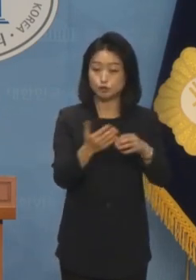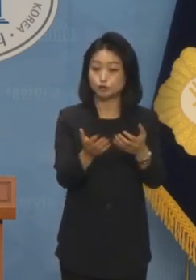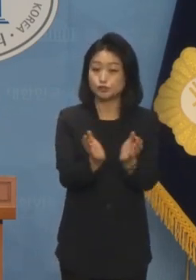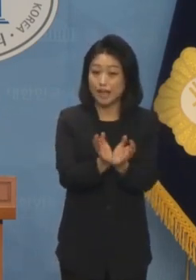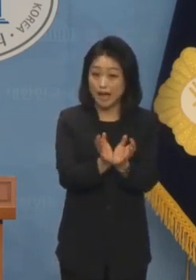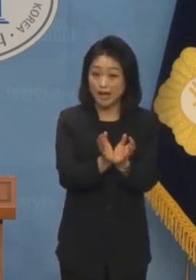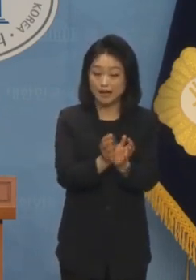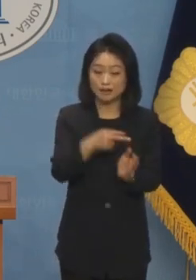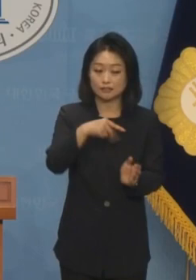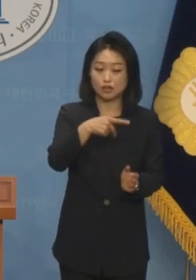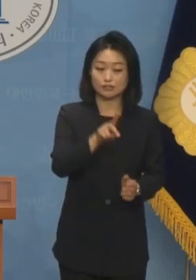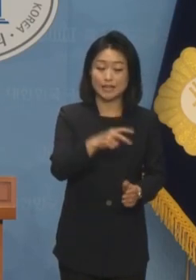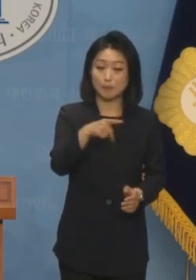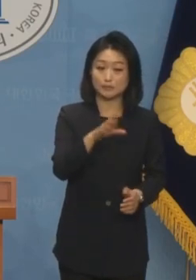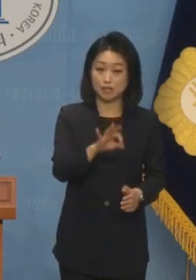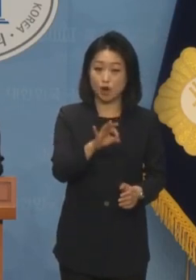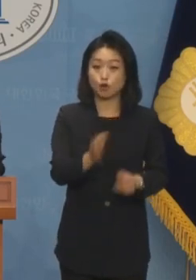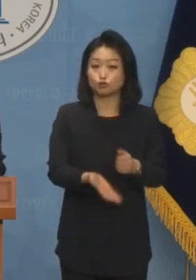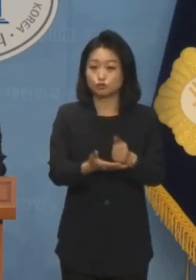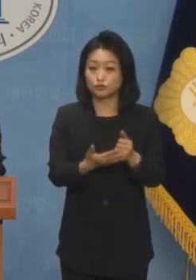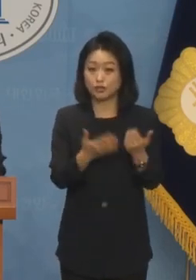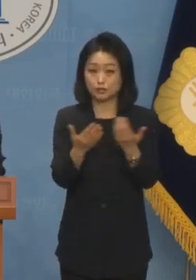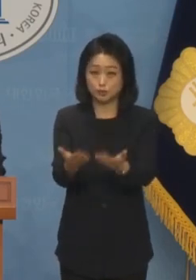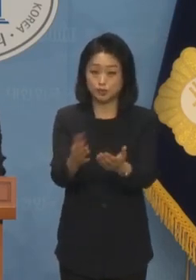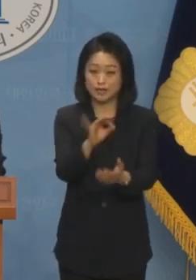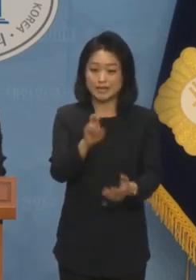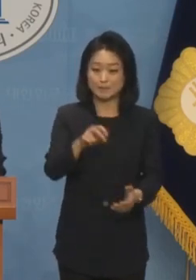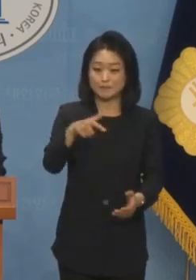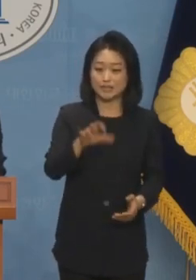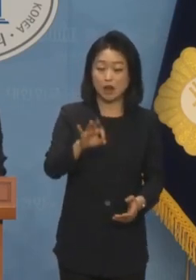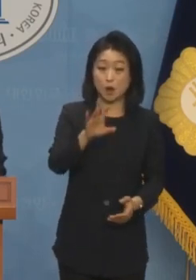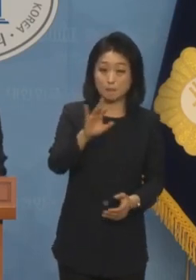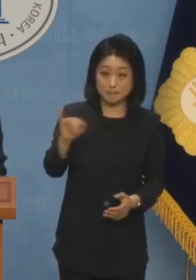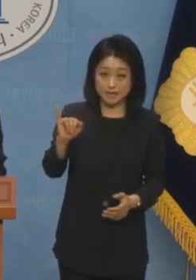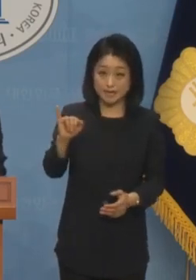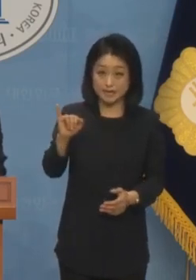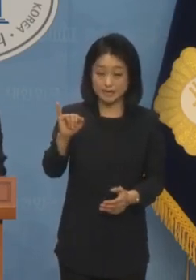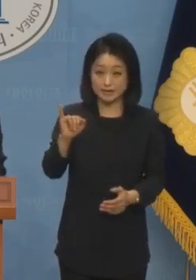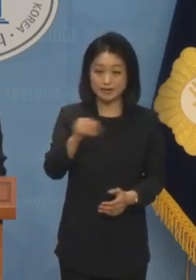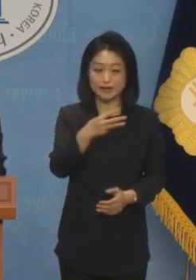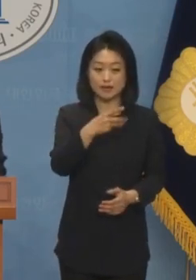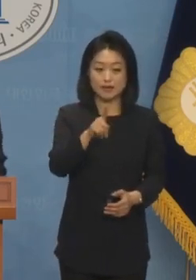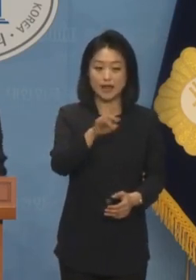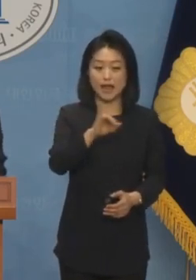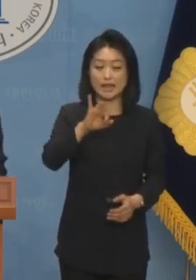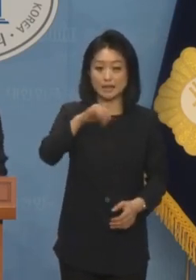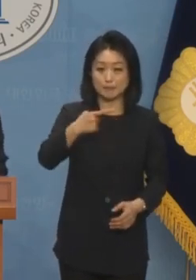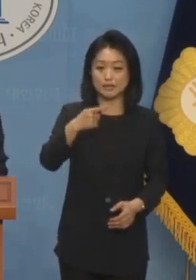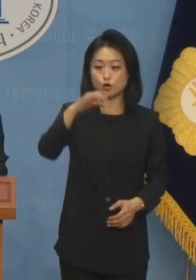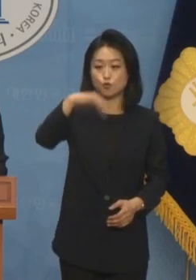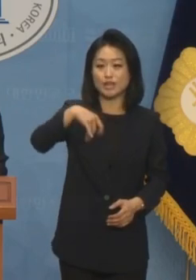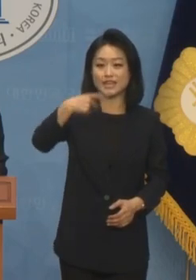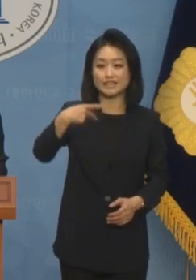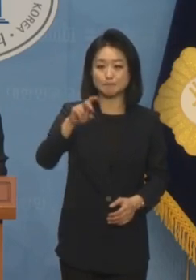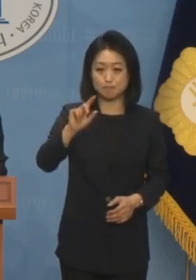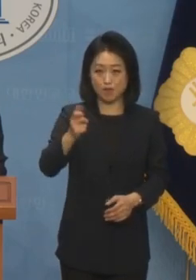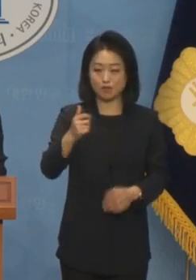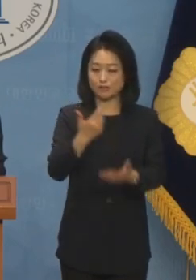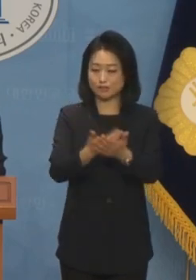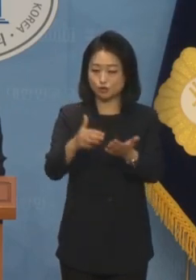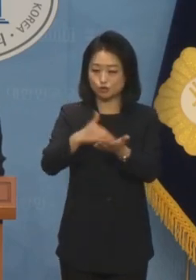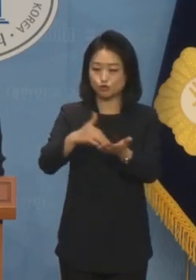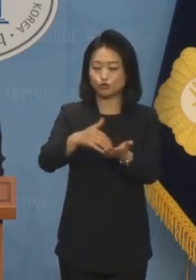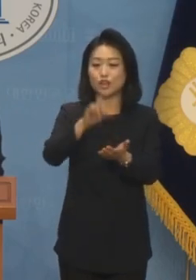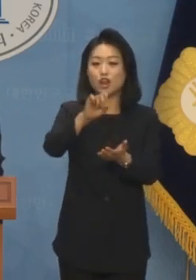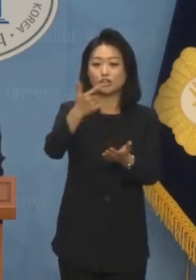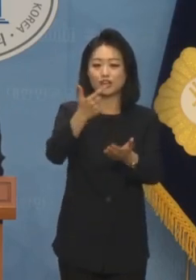더불어민주당 서삼석 의원실 추천으로 임경미 작가의 작품 라이프 리드먼 등 총 16점이